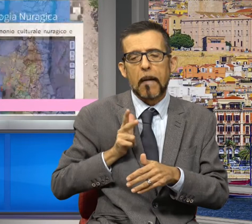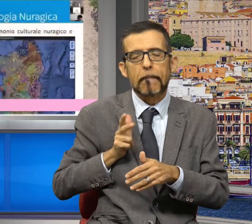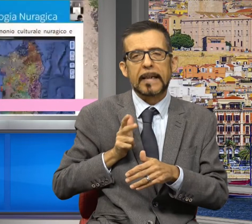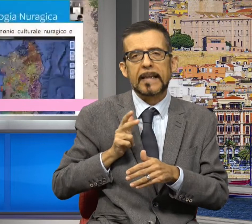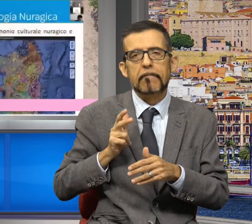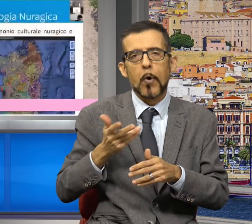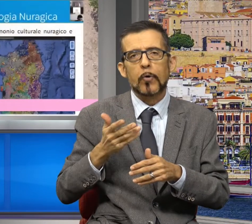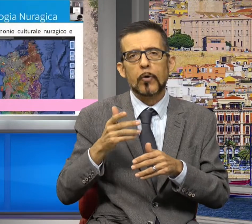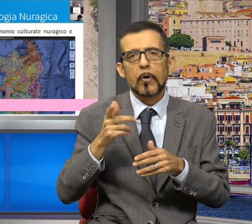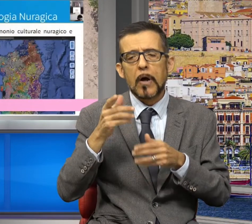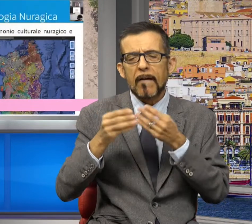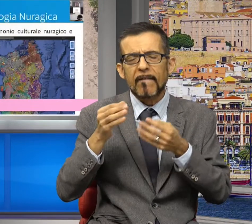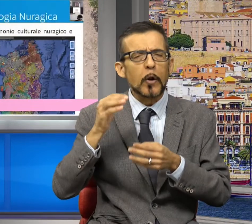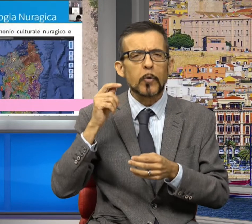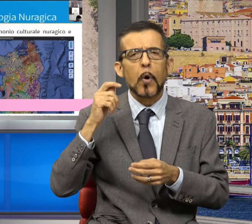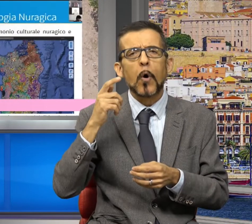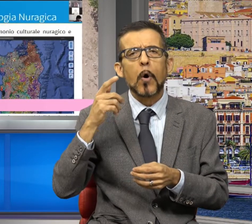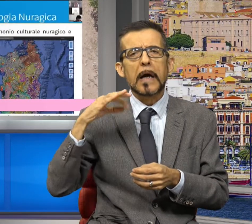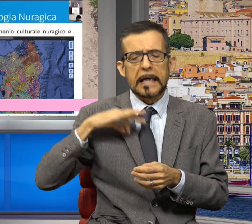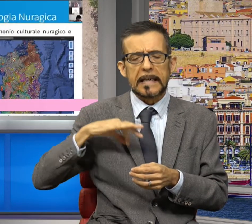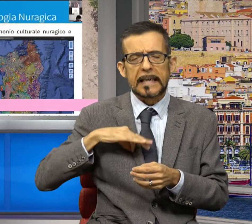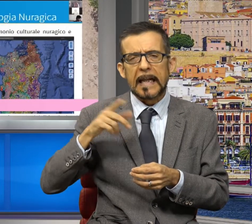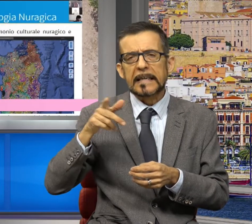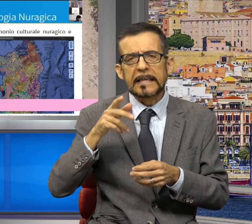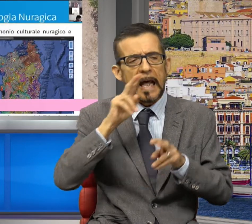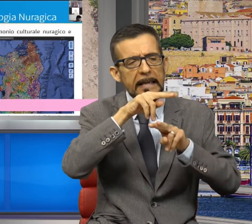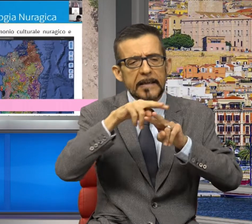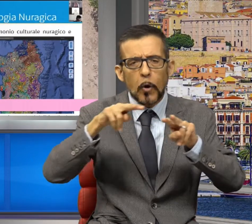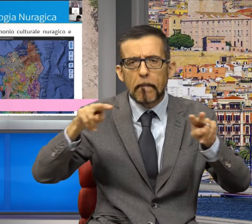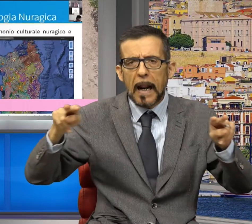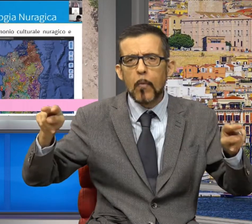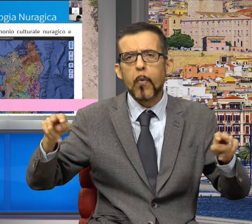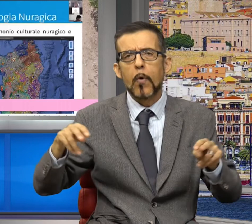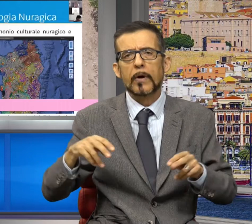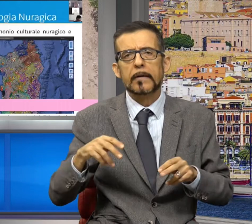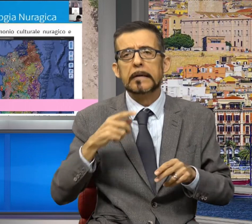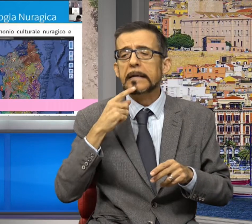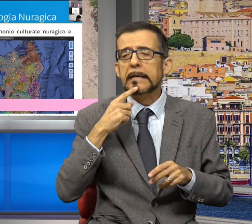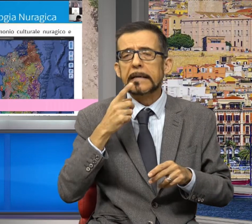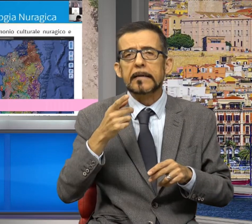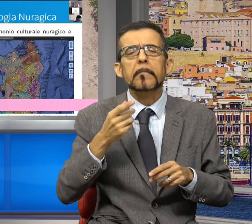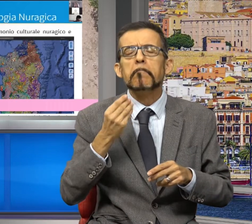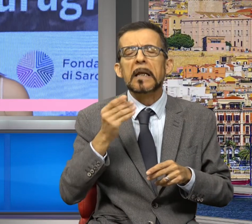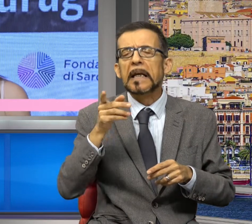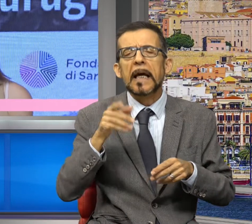degli interessanti sopralluoghi teorici pratici. Perché ha deciso di partecipare a questo master? Allora, diciamo che